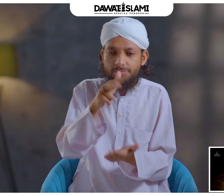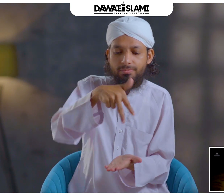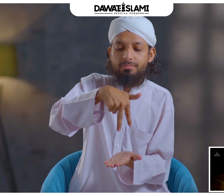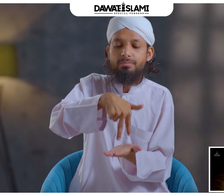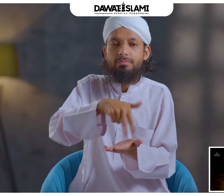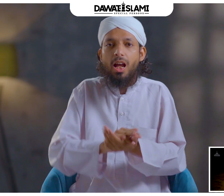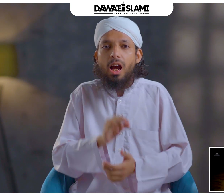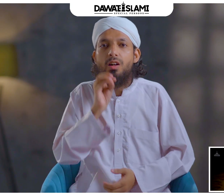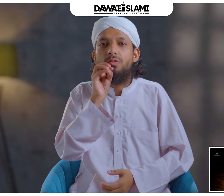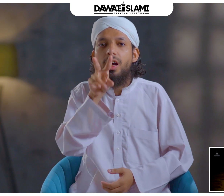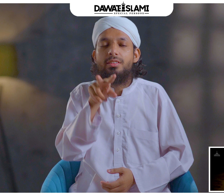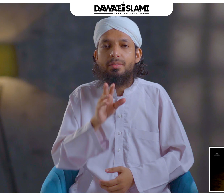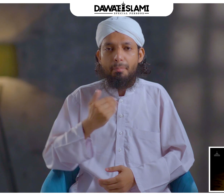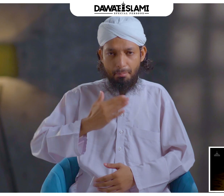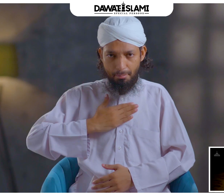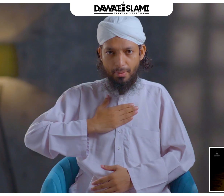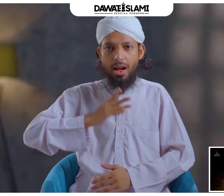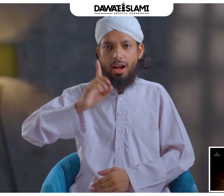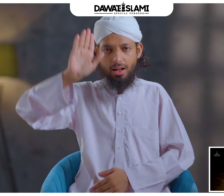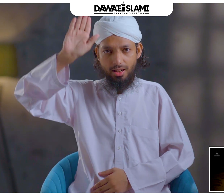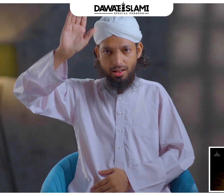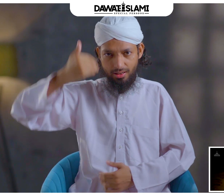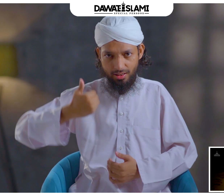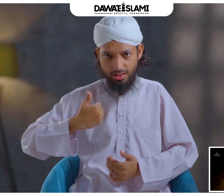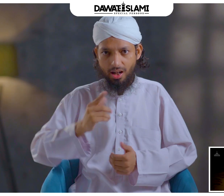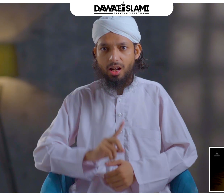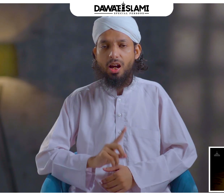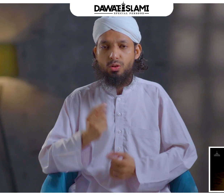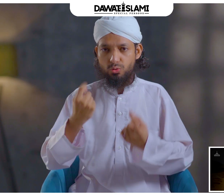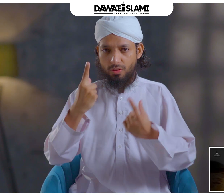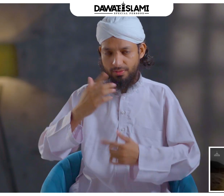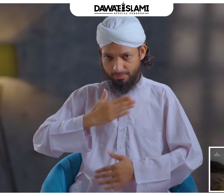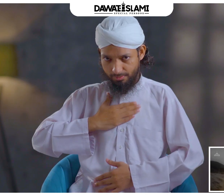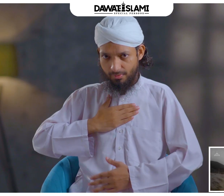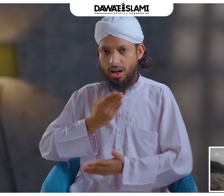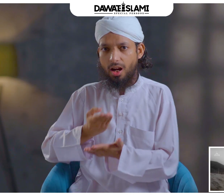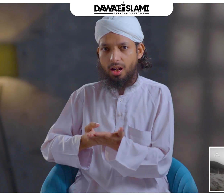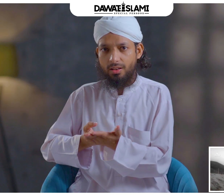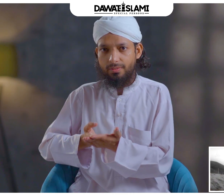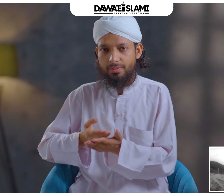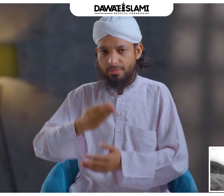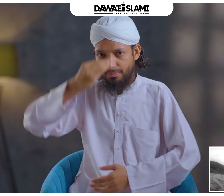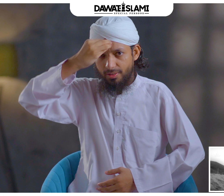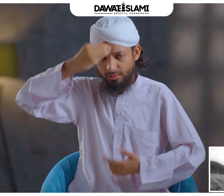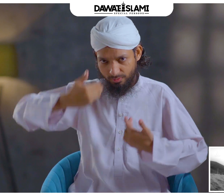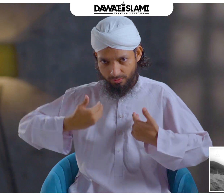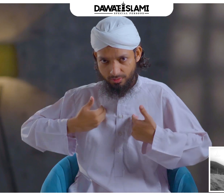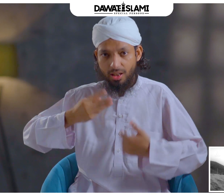ابوذر غفاری رضی اللہ تعالیٰ عنہ کھڑے ہوئے اور آواز دی، امیر المومنین، میں اس نوجوان کا ضامن ہوتا